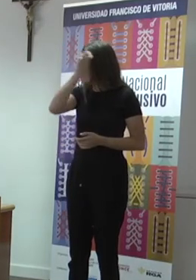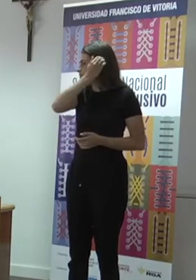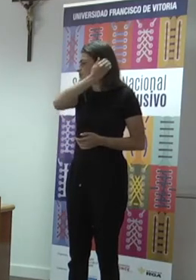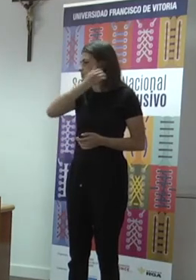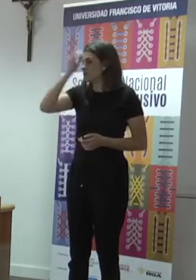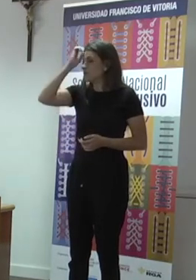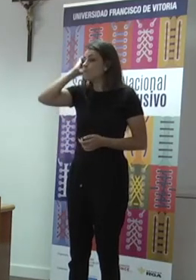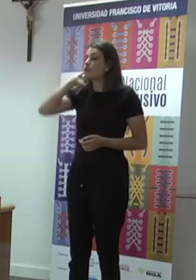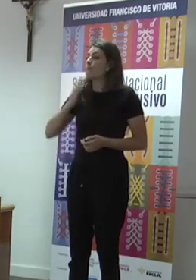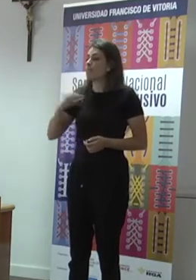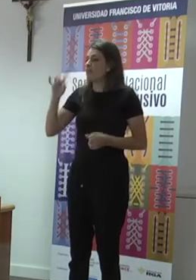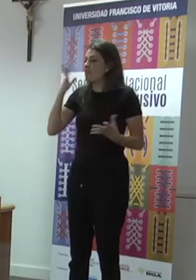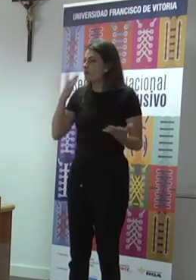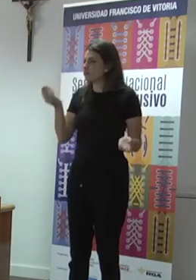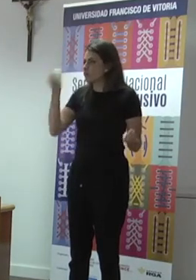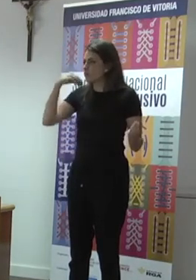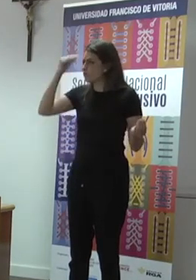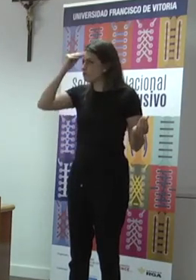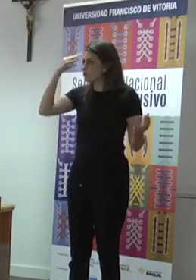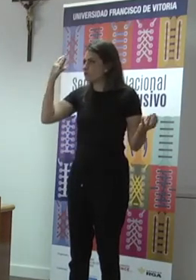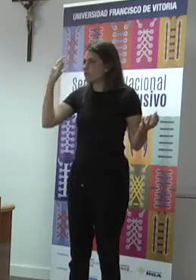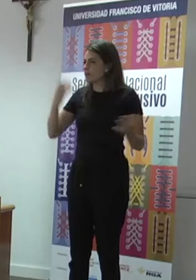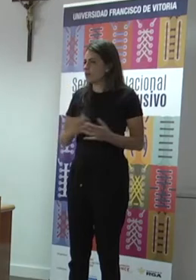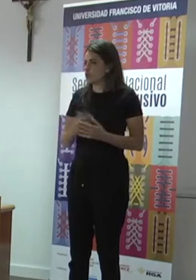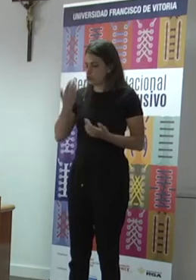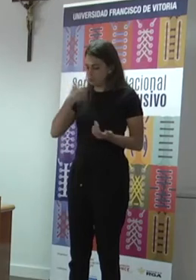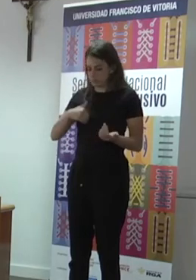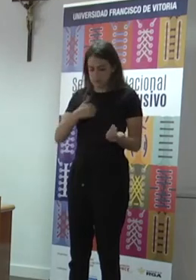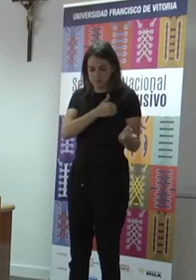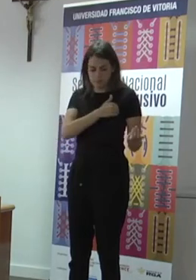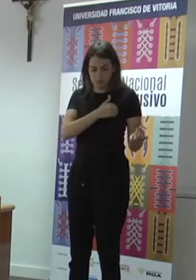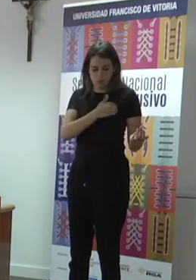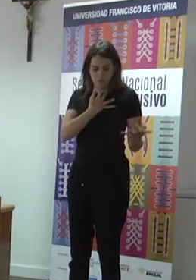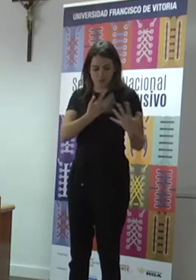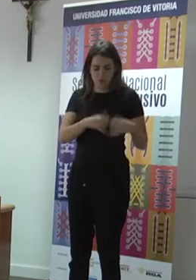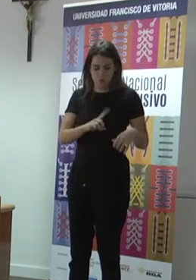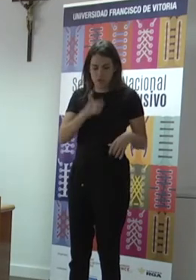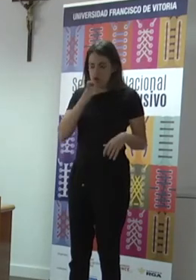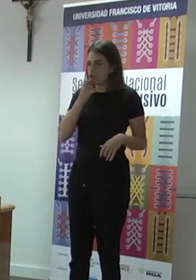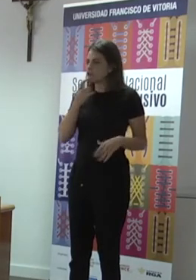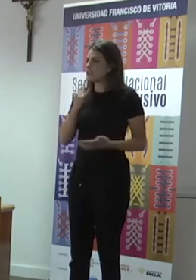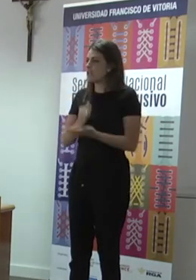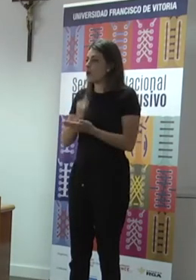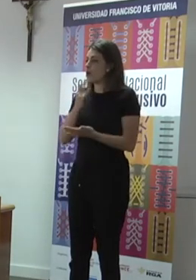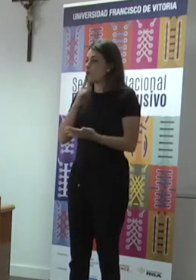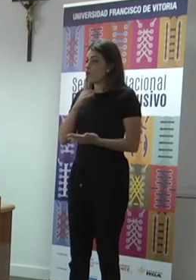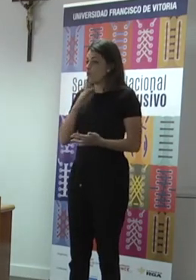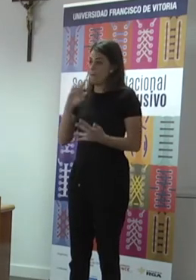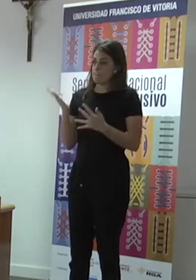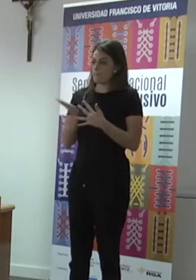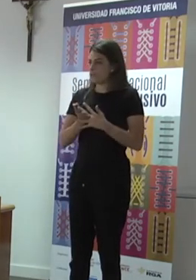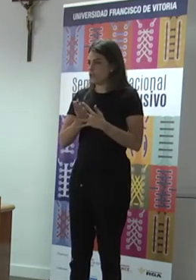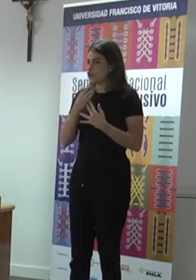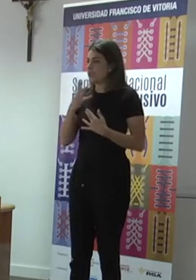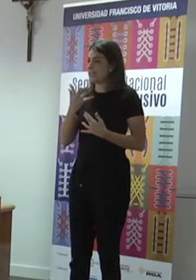¿cuál fue mi idea? Dije, a ver, tengo medio cuerpo que no va, pues la prueba la partimos a la mitad. Yo nado